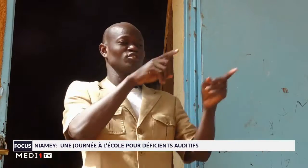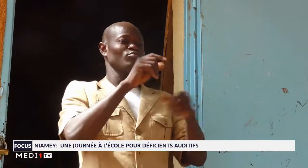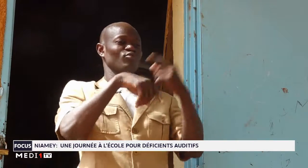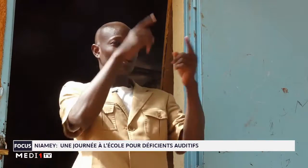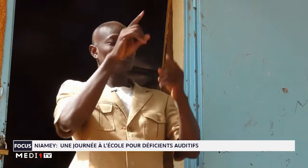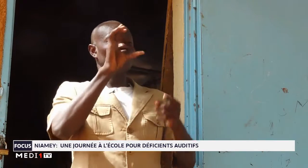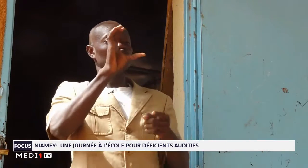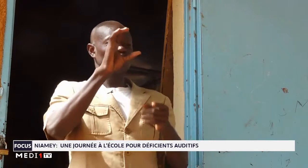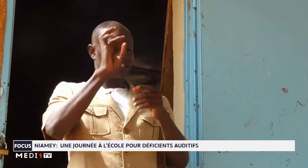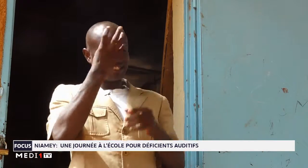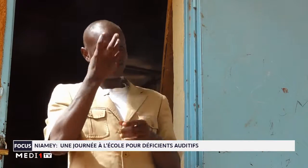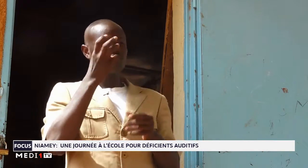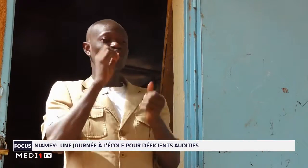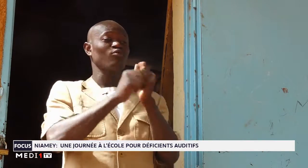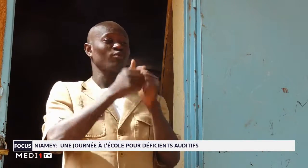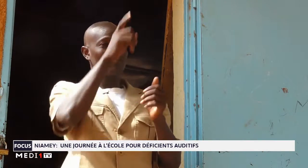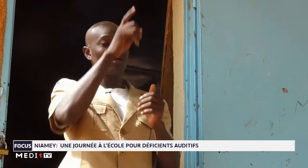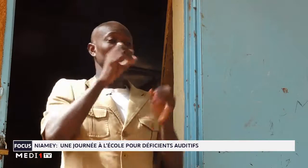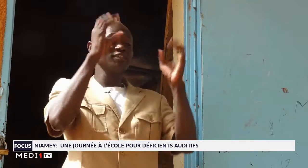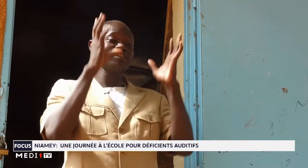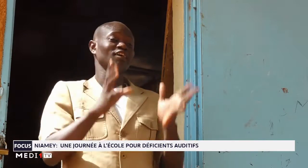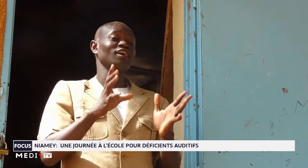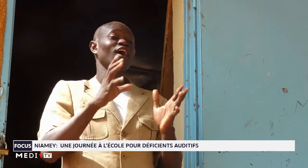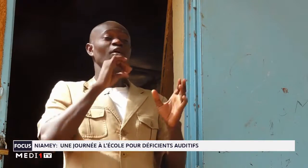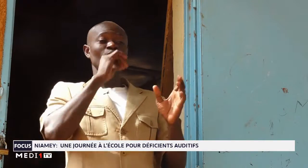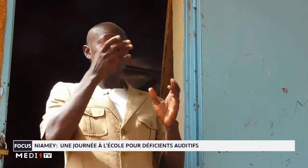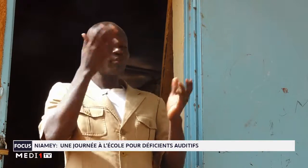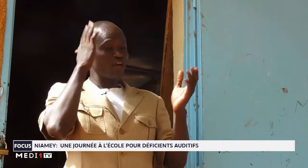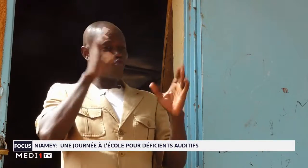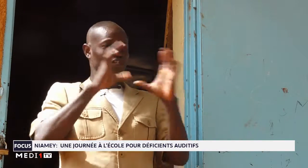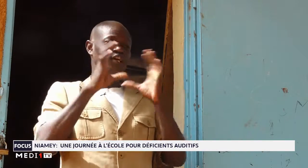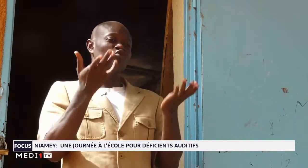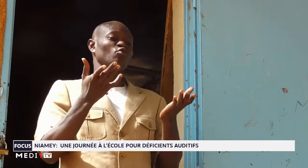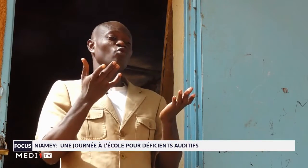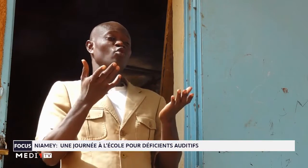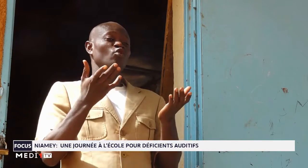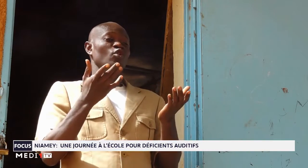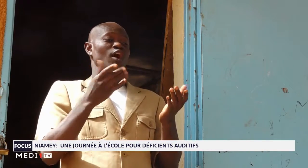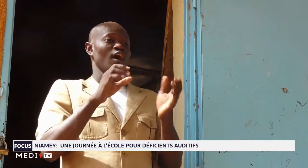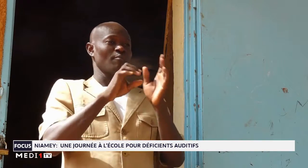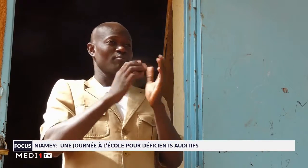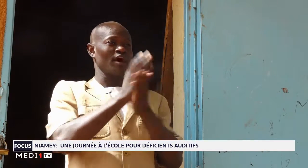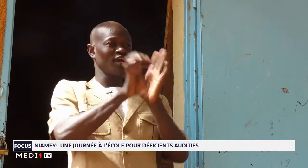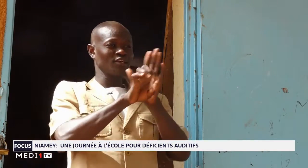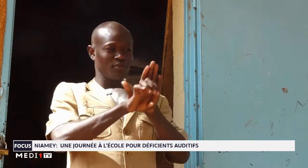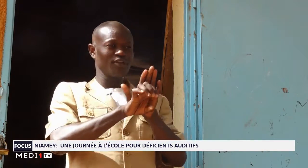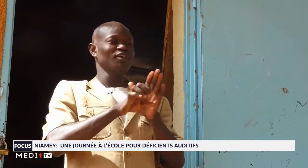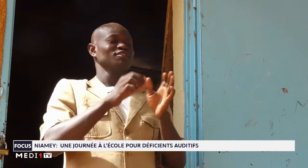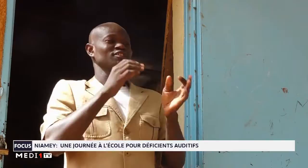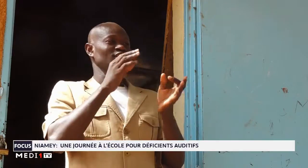Nous ne sommes pour l'instant qu'une école primaire et la plupart des élèves qui passent en 6e finissent par abandonner l'école pour chercher du travail. Dans